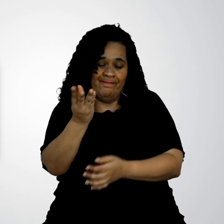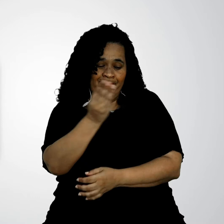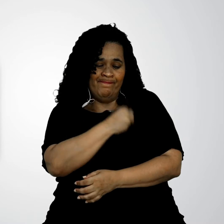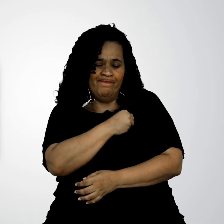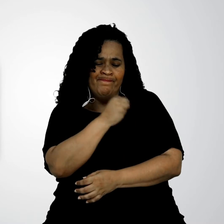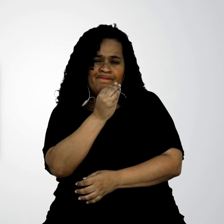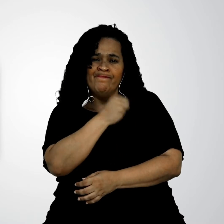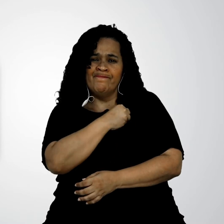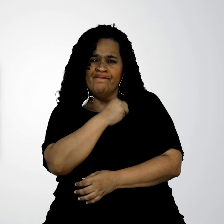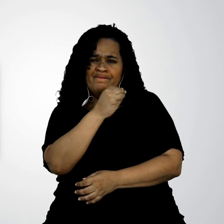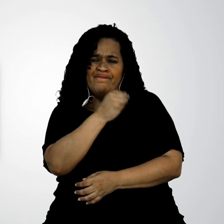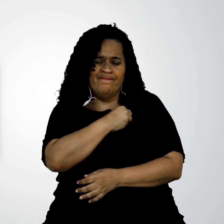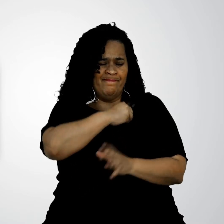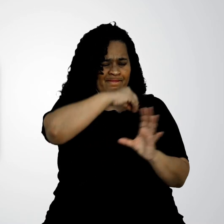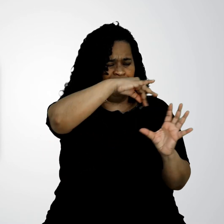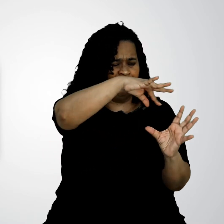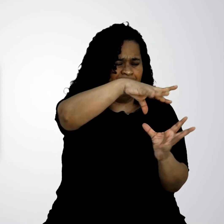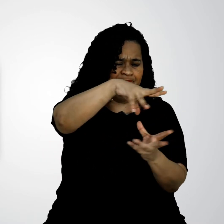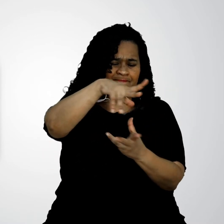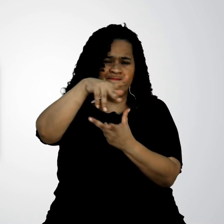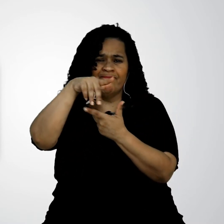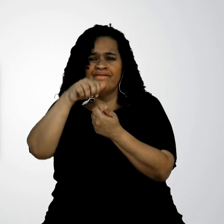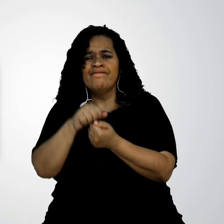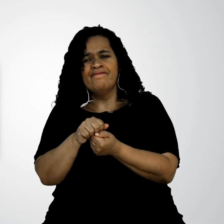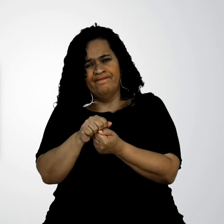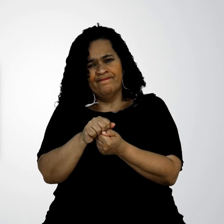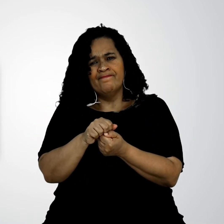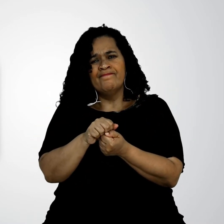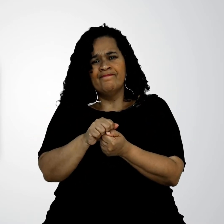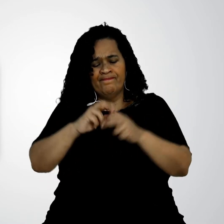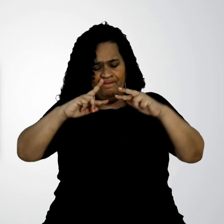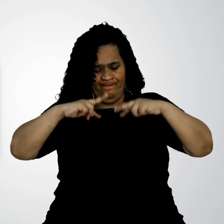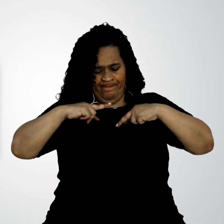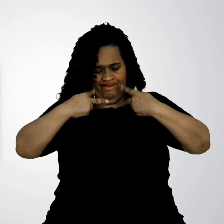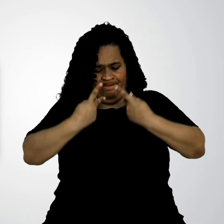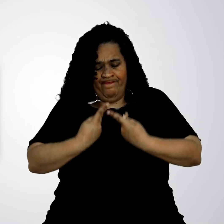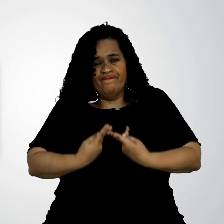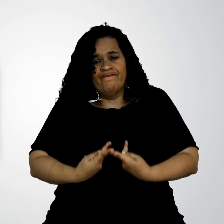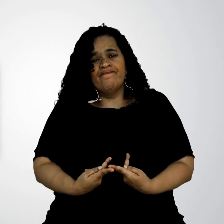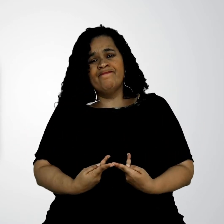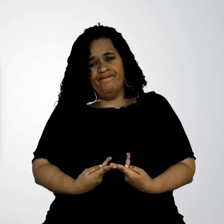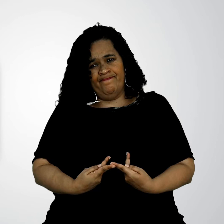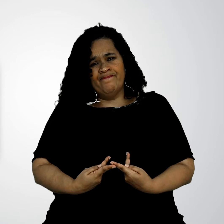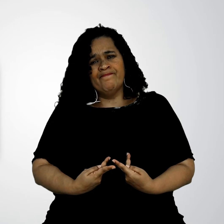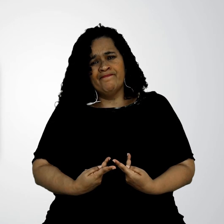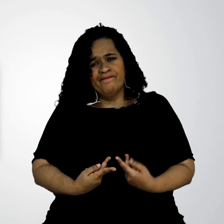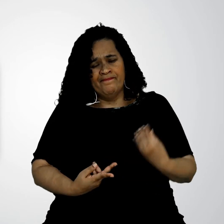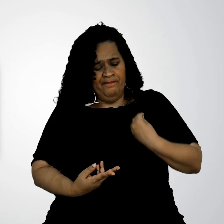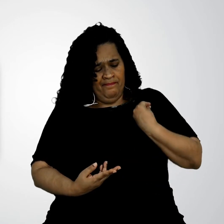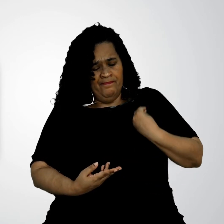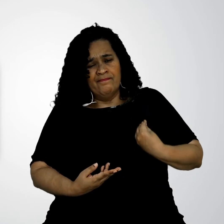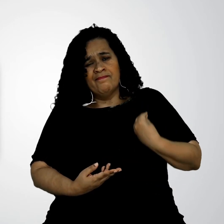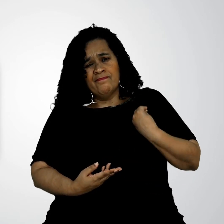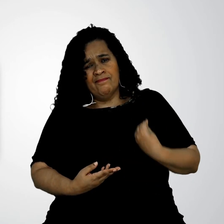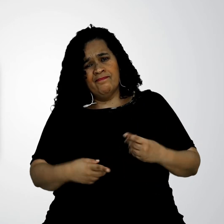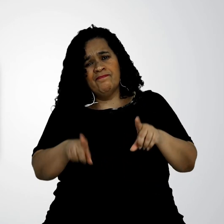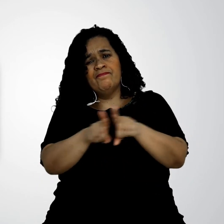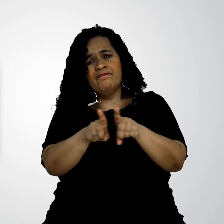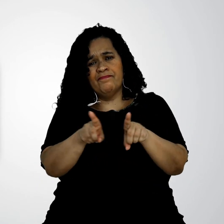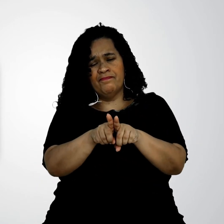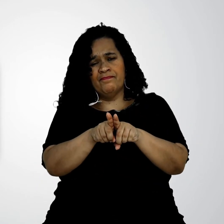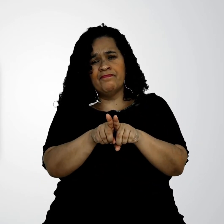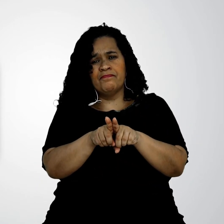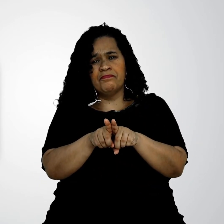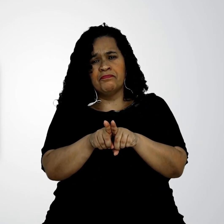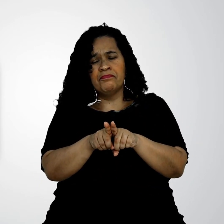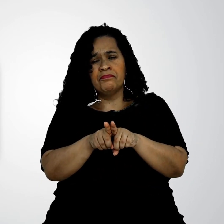humana. E que o pecado ele atinge o ser humano de várias formas. E que atinge intensa e seriamente na questão da sexualidade.